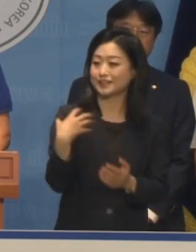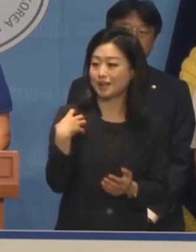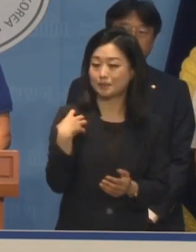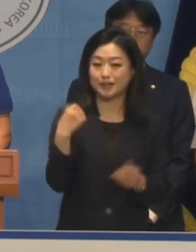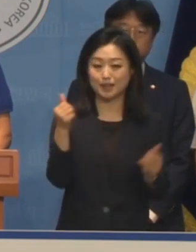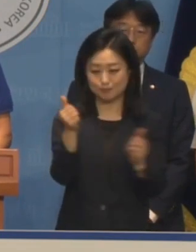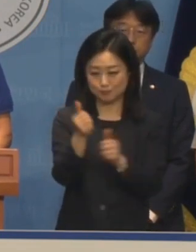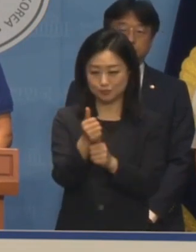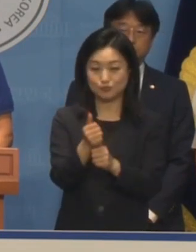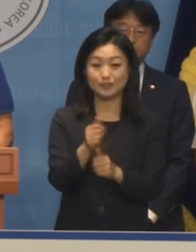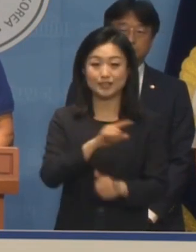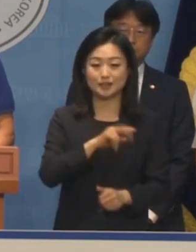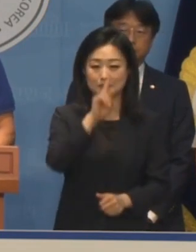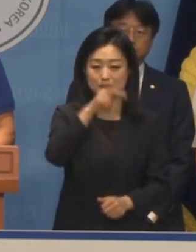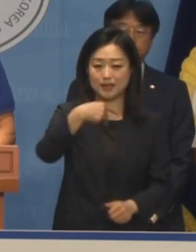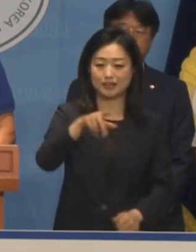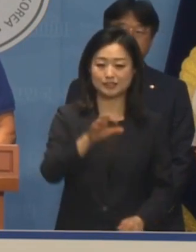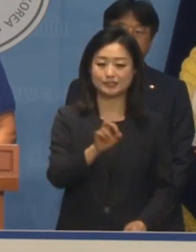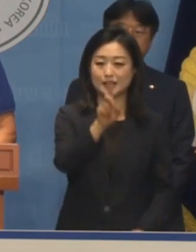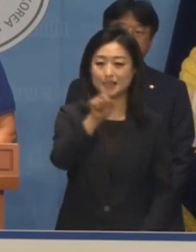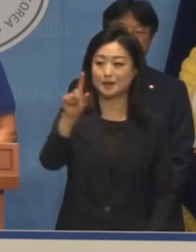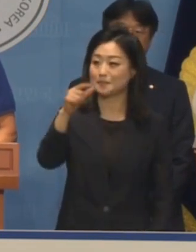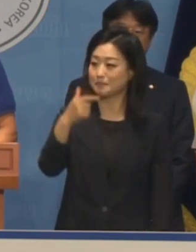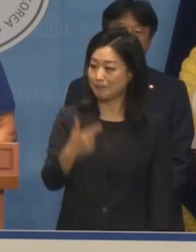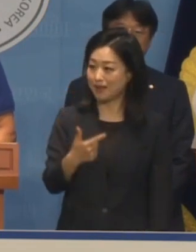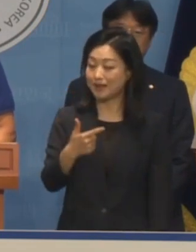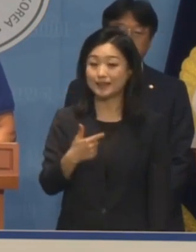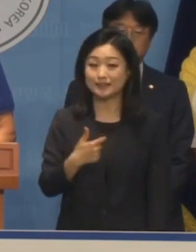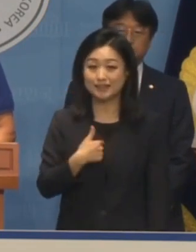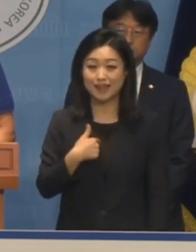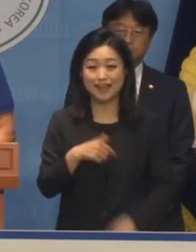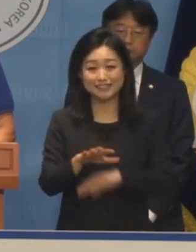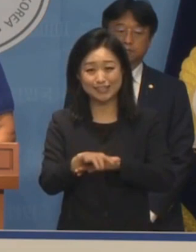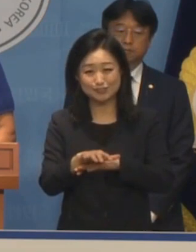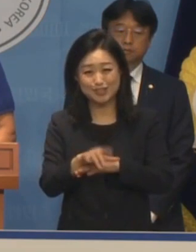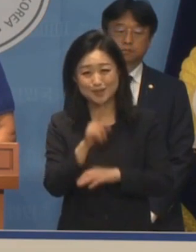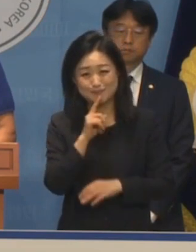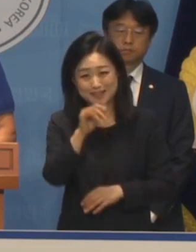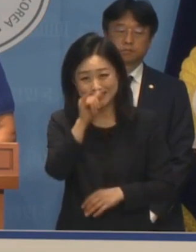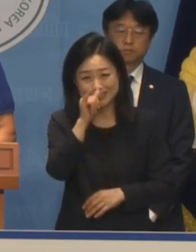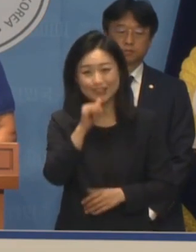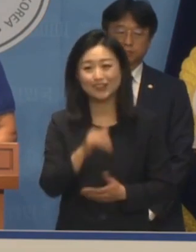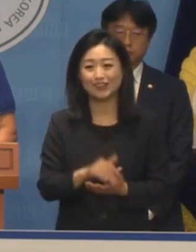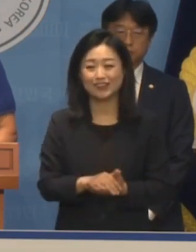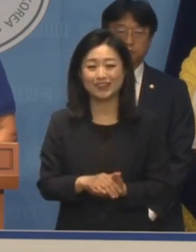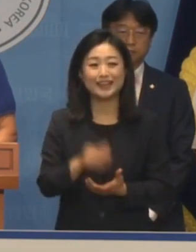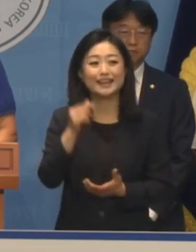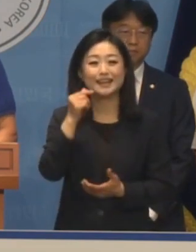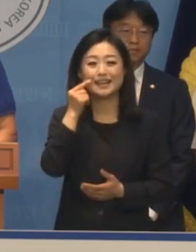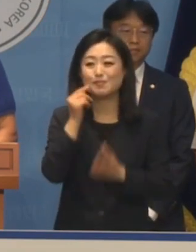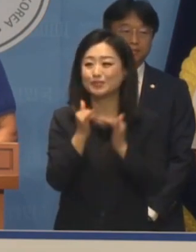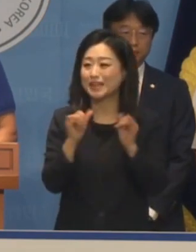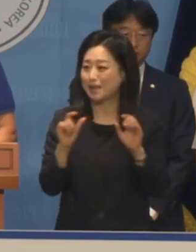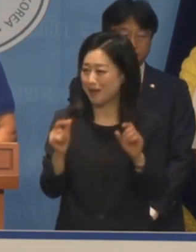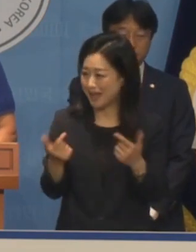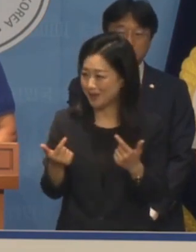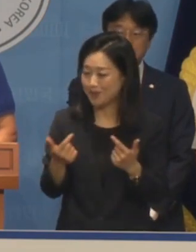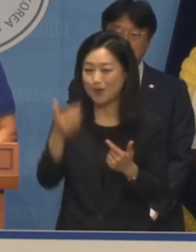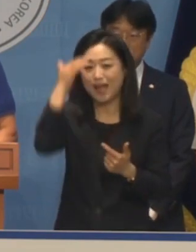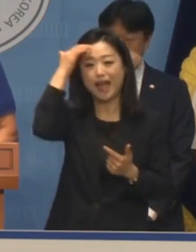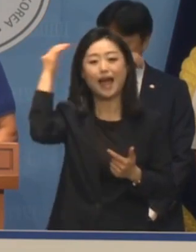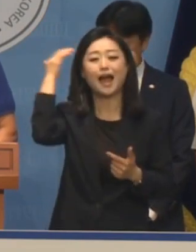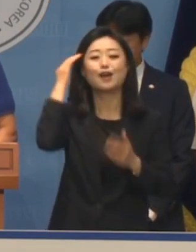부위원장 박상만 이니다 기자 에견 하면서 제가 좀 사투리가 좀 심한데 그 일본 사람은 아니고 한국